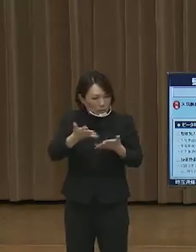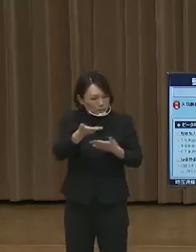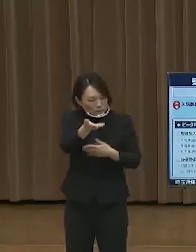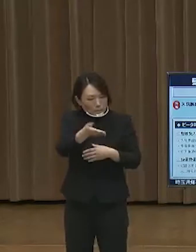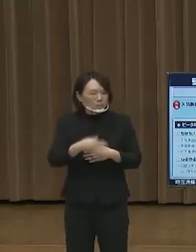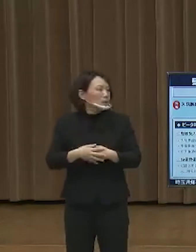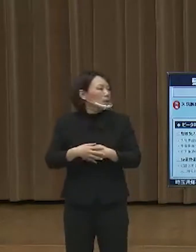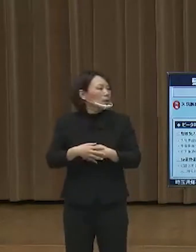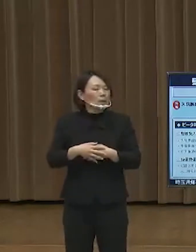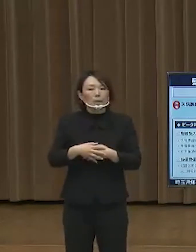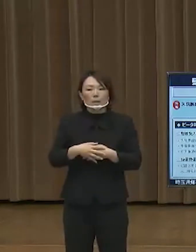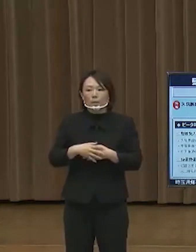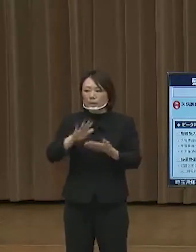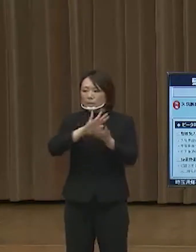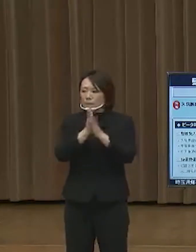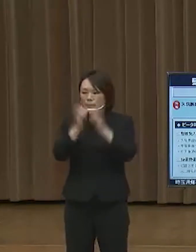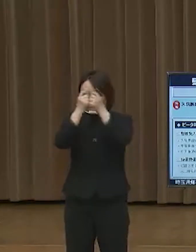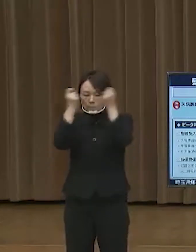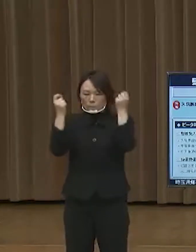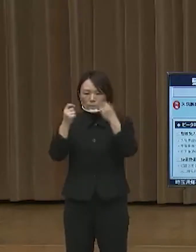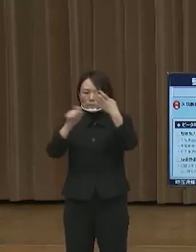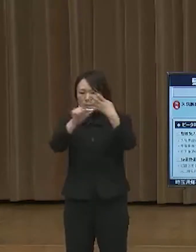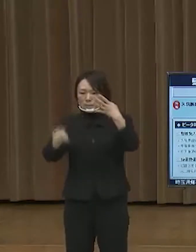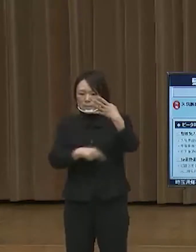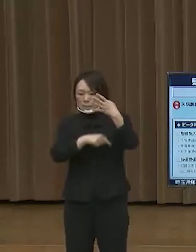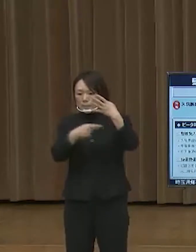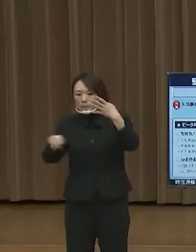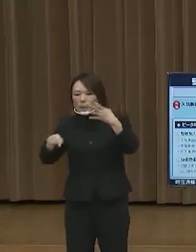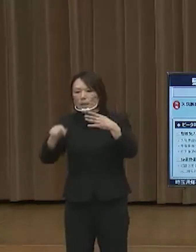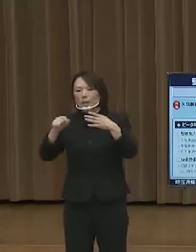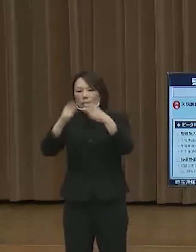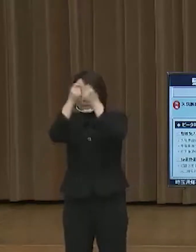単独の補助をずっと続けております。